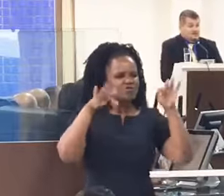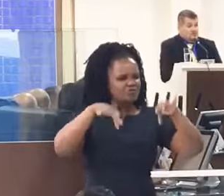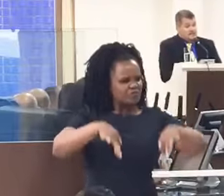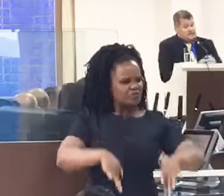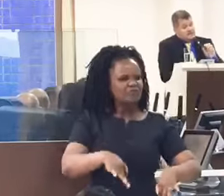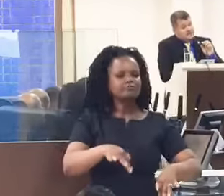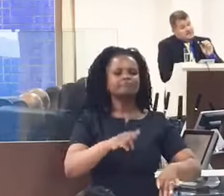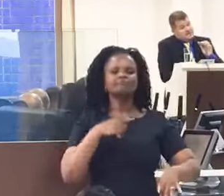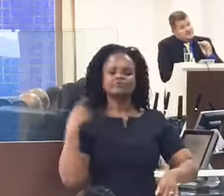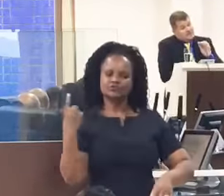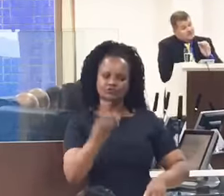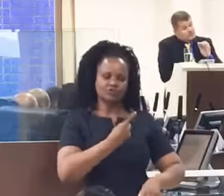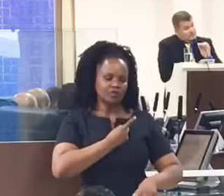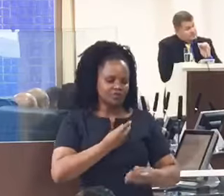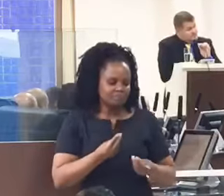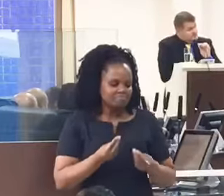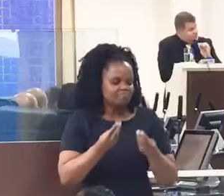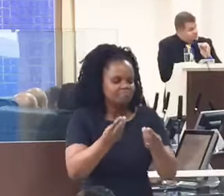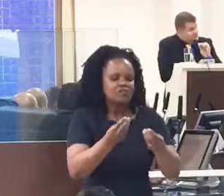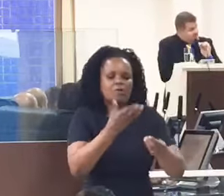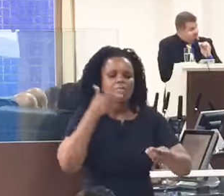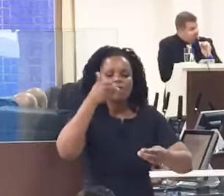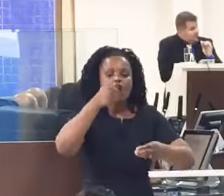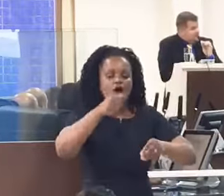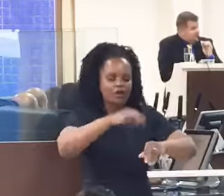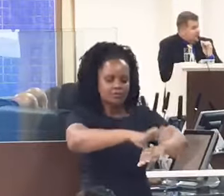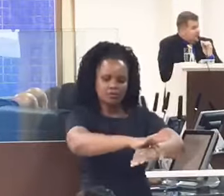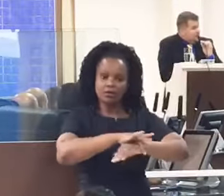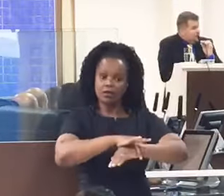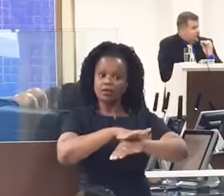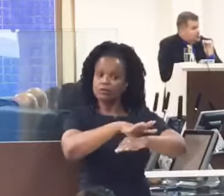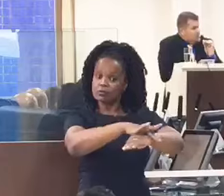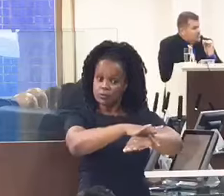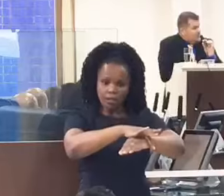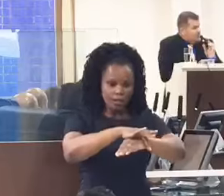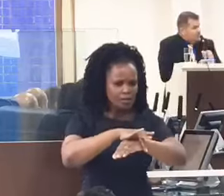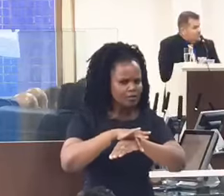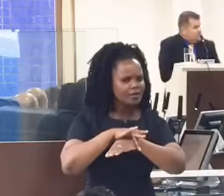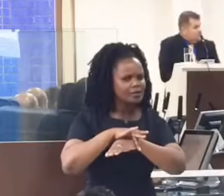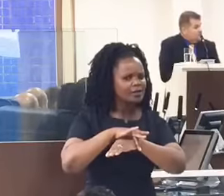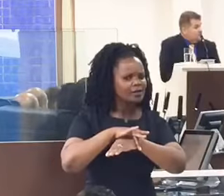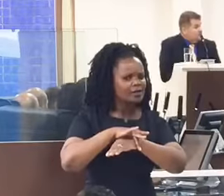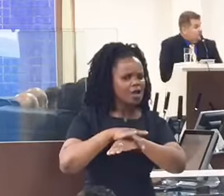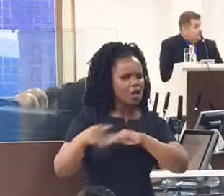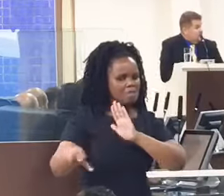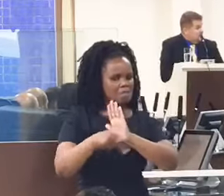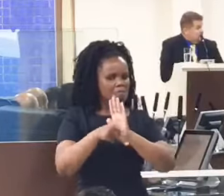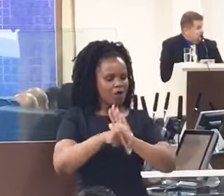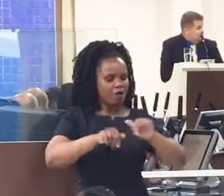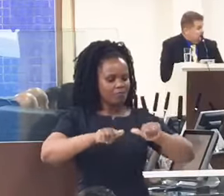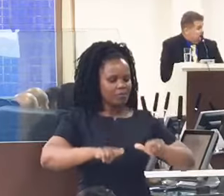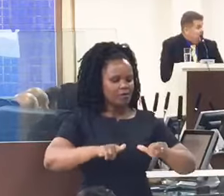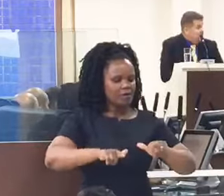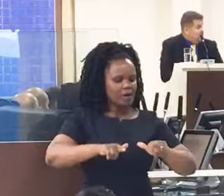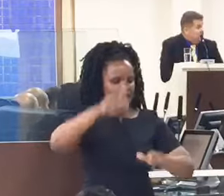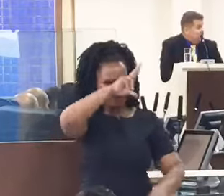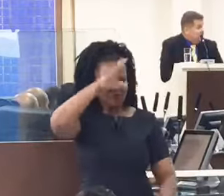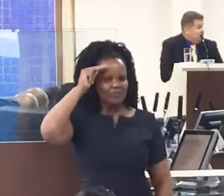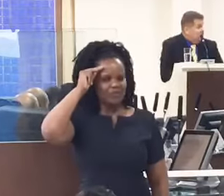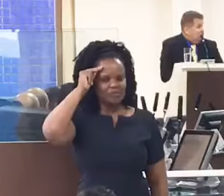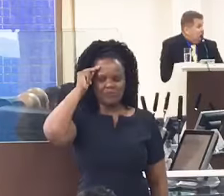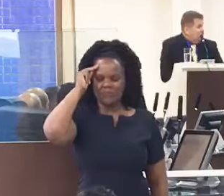parte de segurança, lembrando que a segurança não é por conta do município, é por conta do estado. A